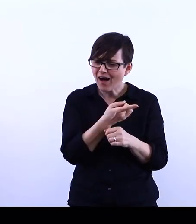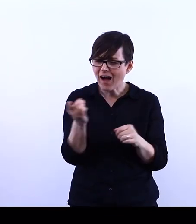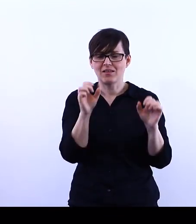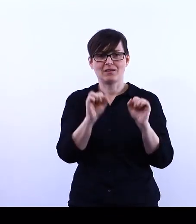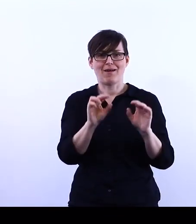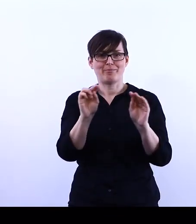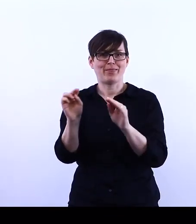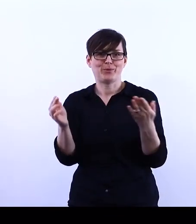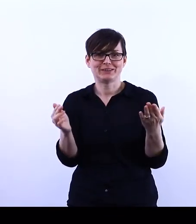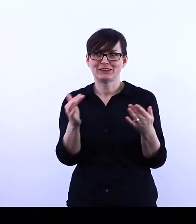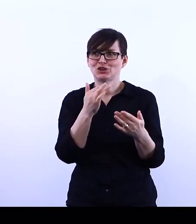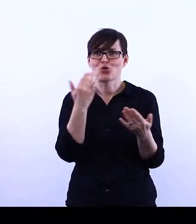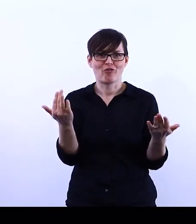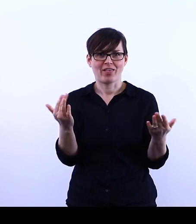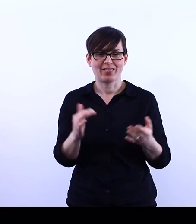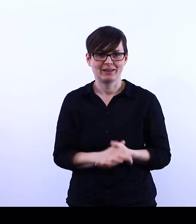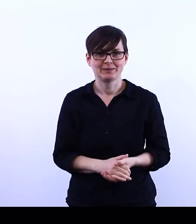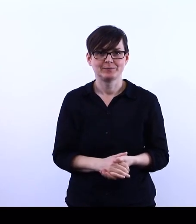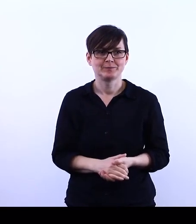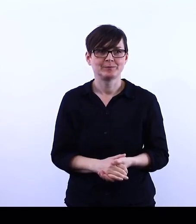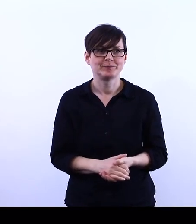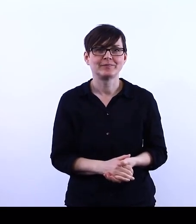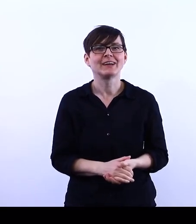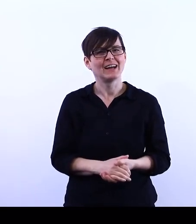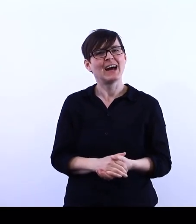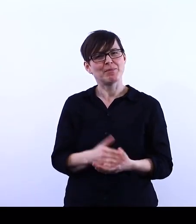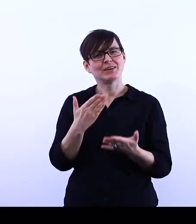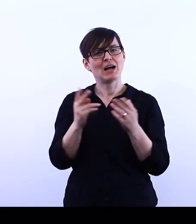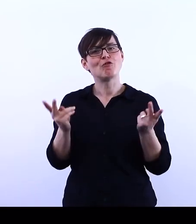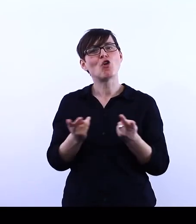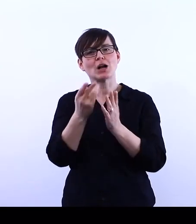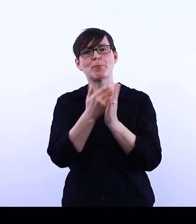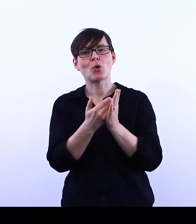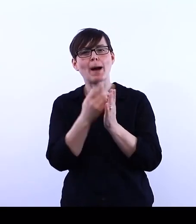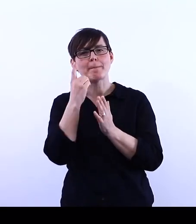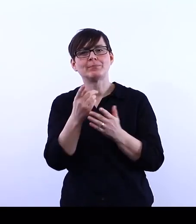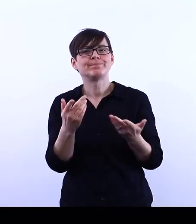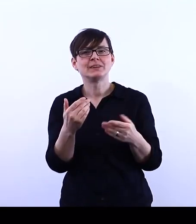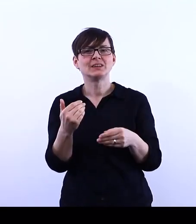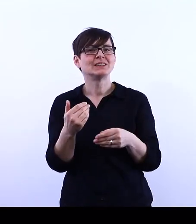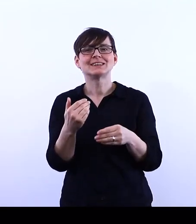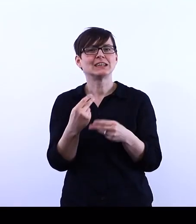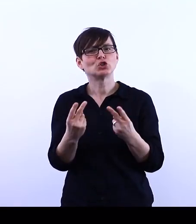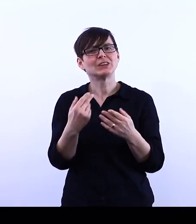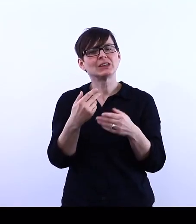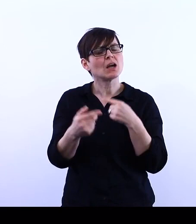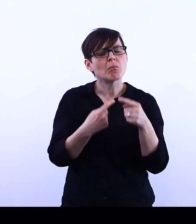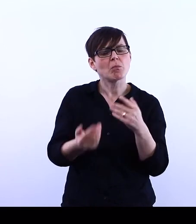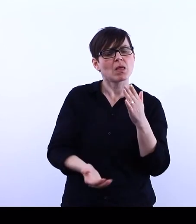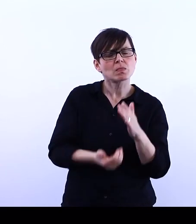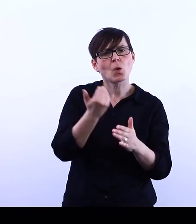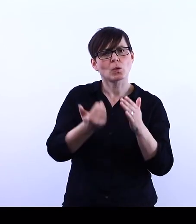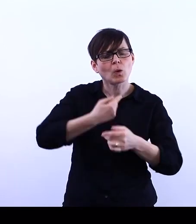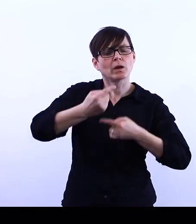auch eigentlich sehr schön zu sehen, dass es nicht, das ist das Förderprogramm, dass es nicht darum geht, jetzt unbedingt immer neue Software zu entwickeln oder so, weil